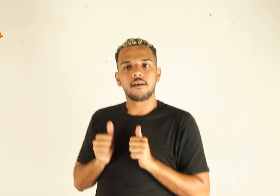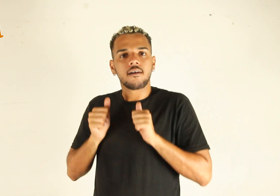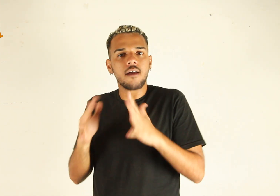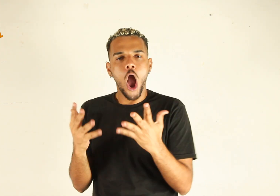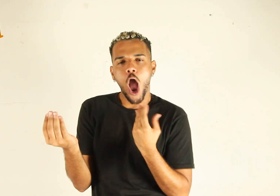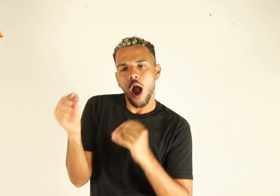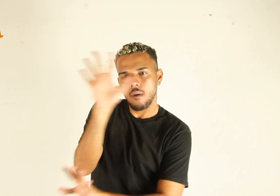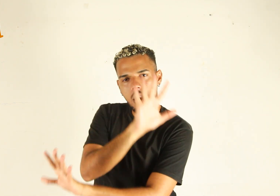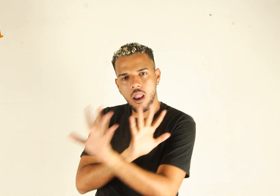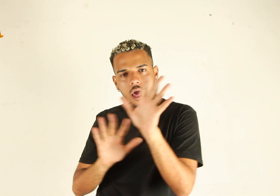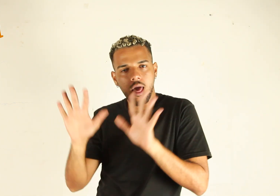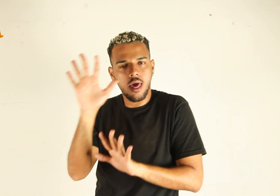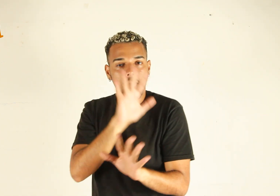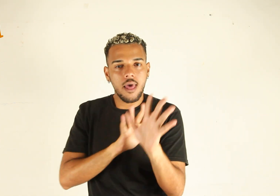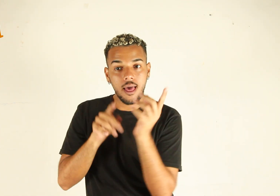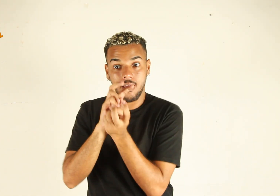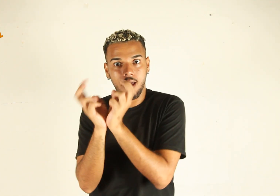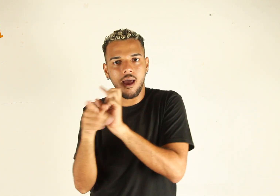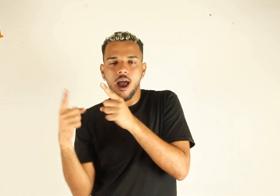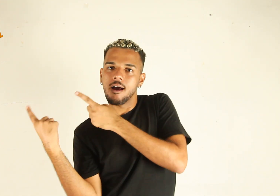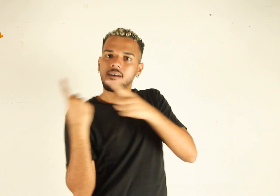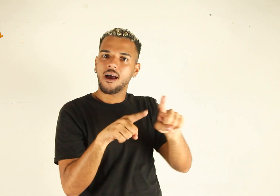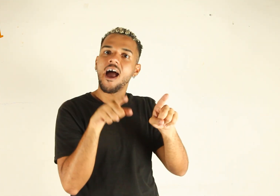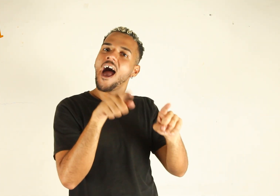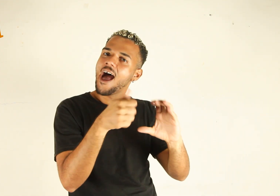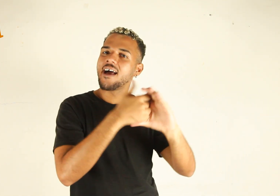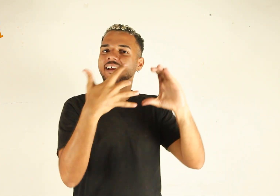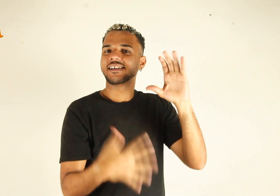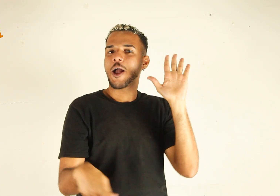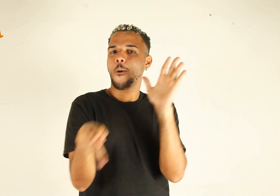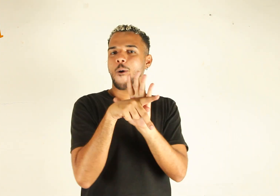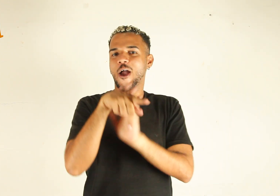o corpo, já que os treinamentos físicos eram proibidos pelos senhores.